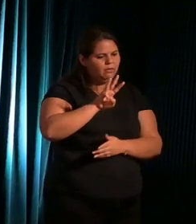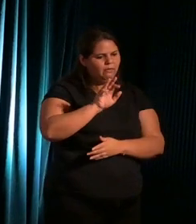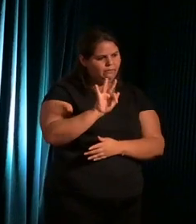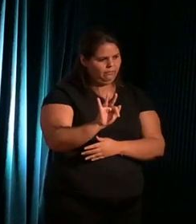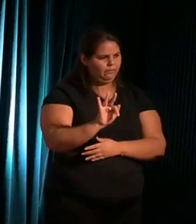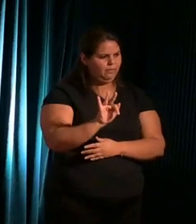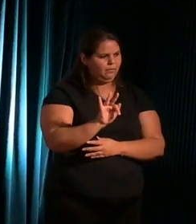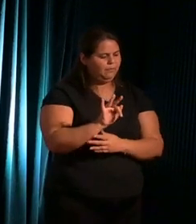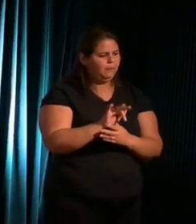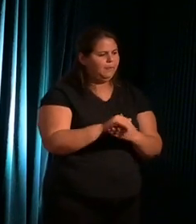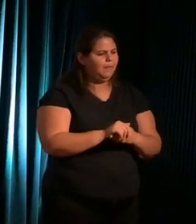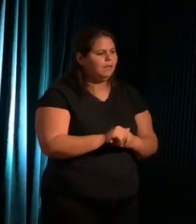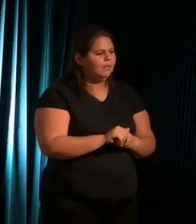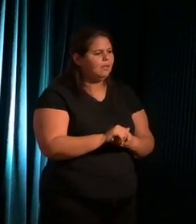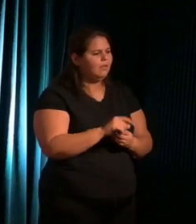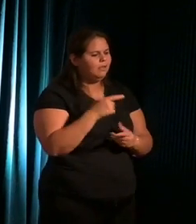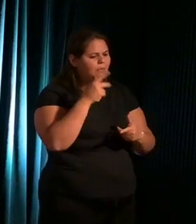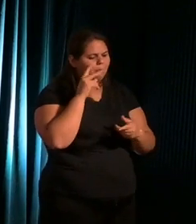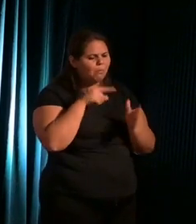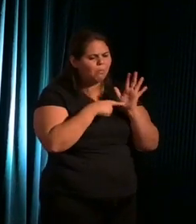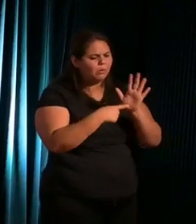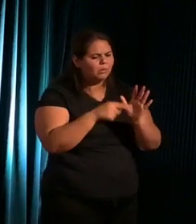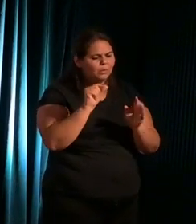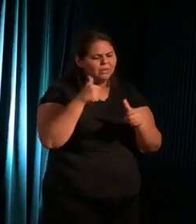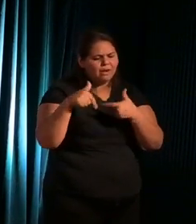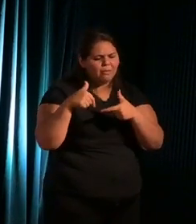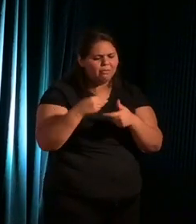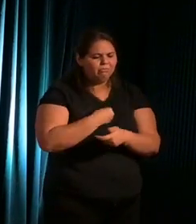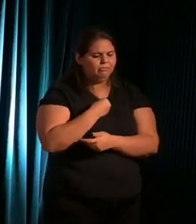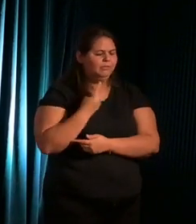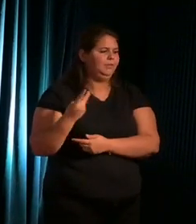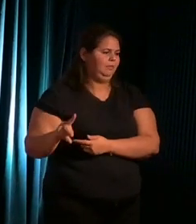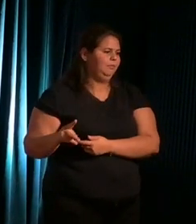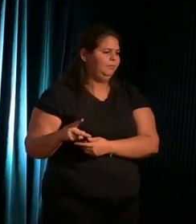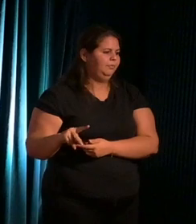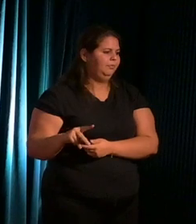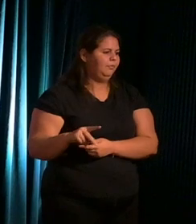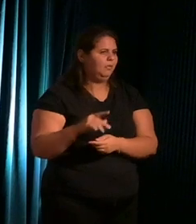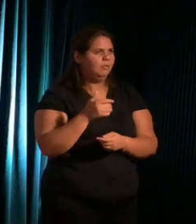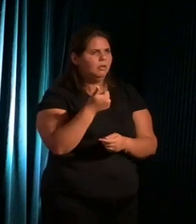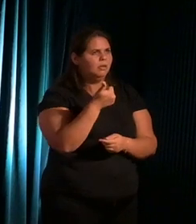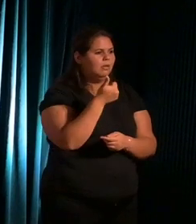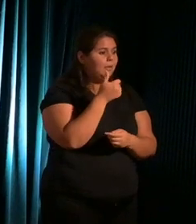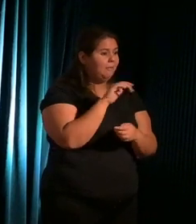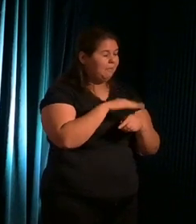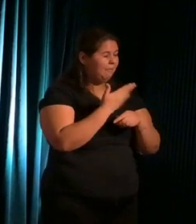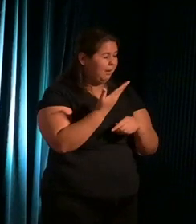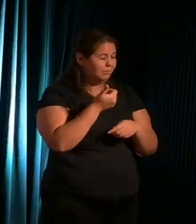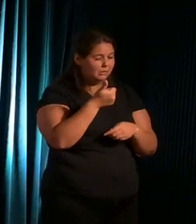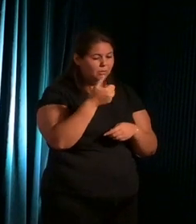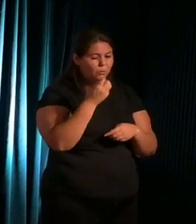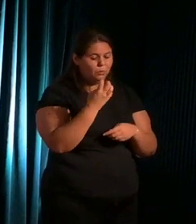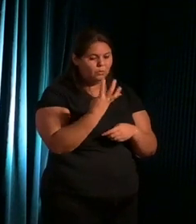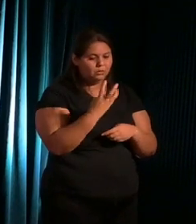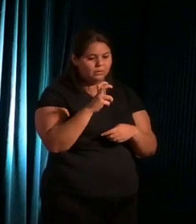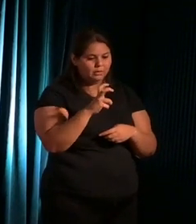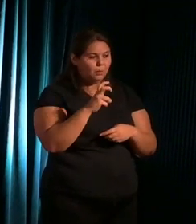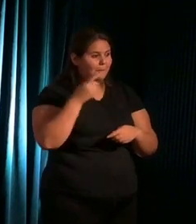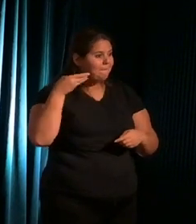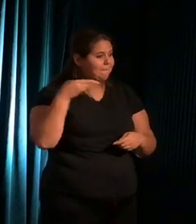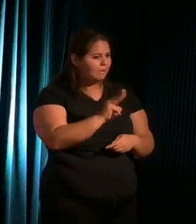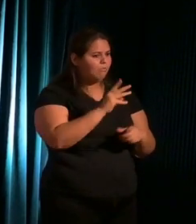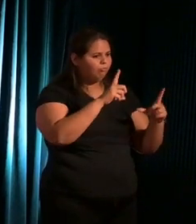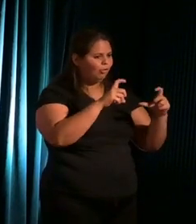né? O arquivo, seu trabalho de vida inteira, né? Mais de 140 mil imagens produzidas ao longo da vida